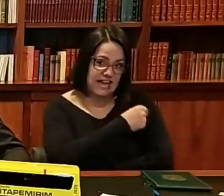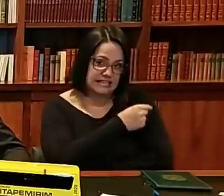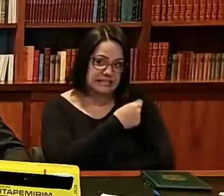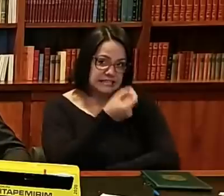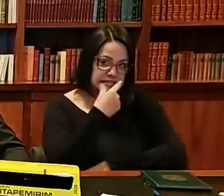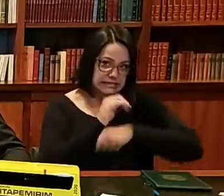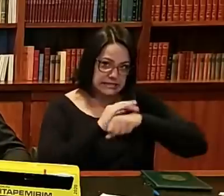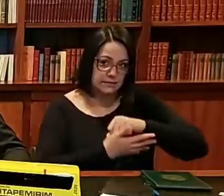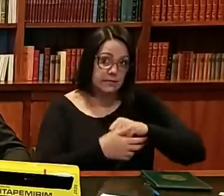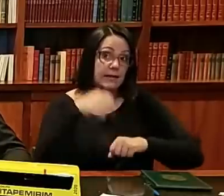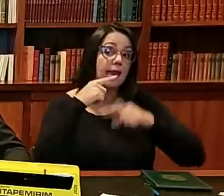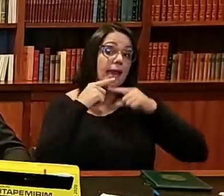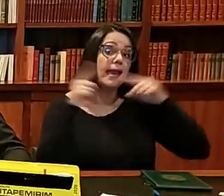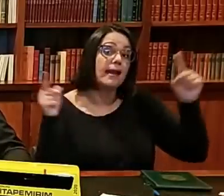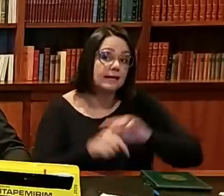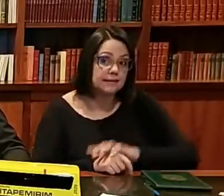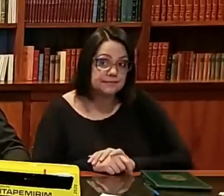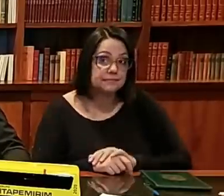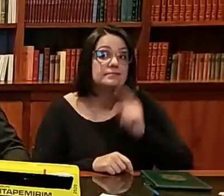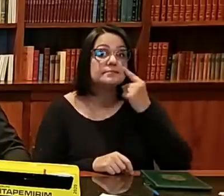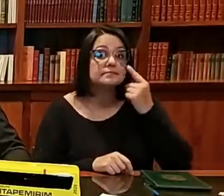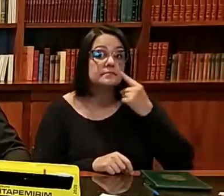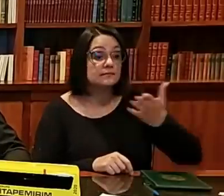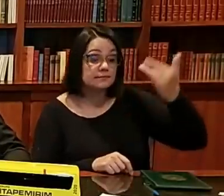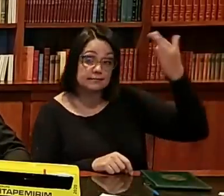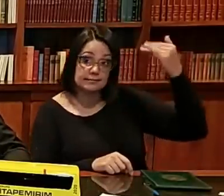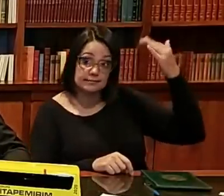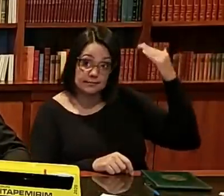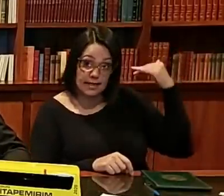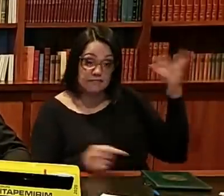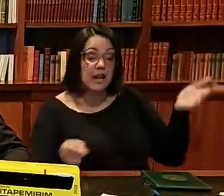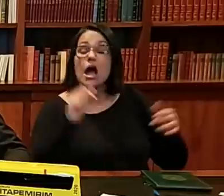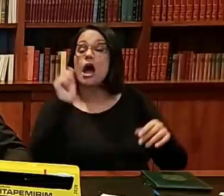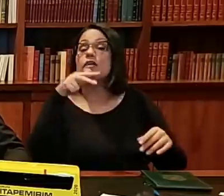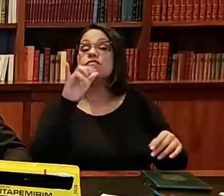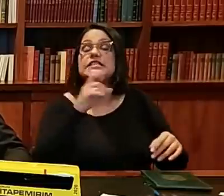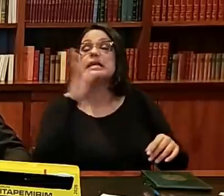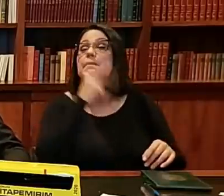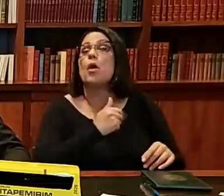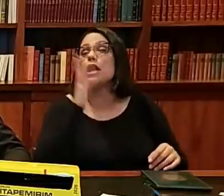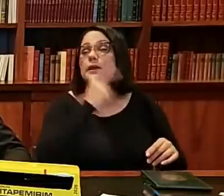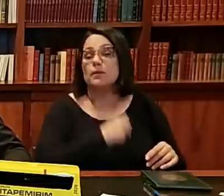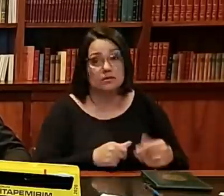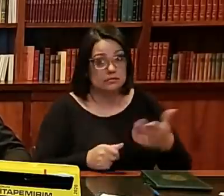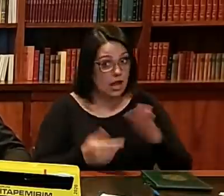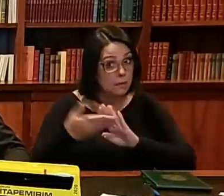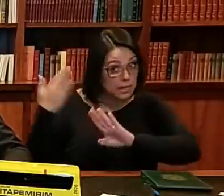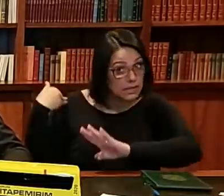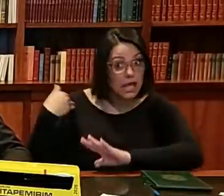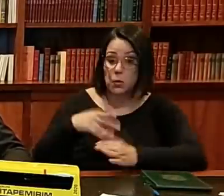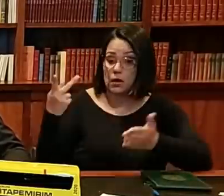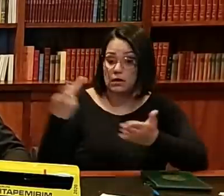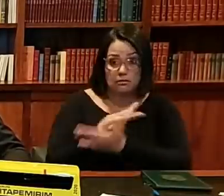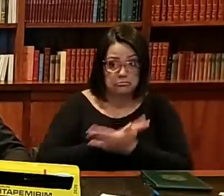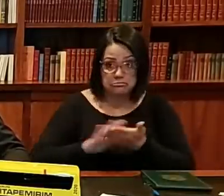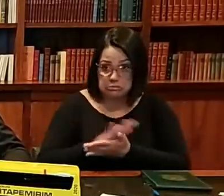de atraso na Anvisa, veja uns anos atrás. Uhum. Tá? Tinha coisa que nem era resolvida. Realmente ele